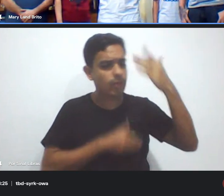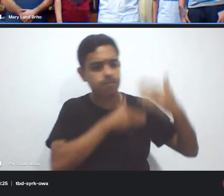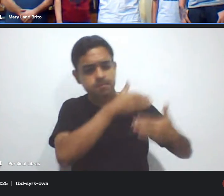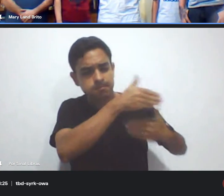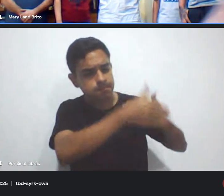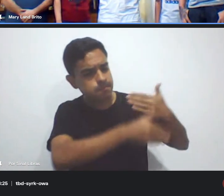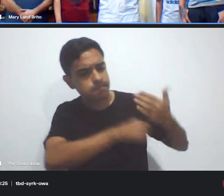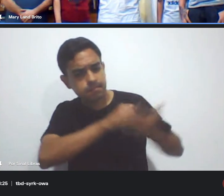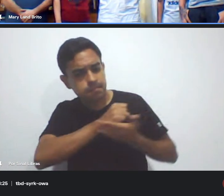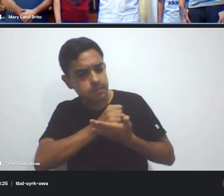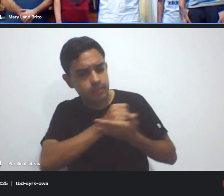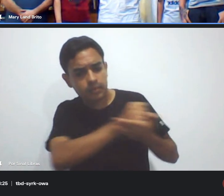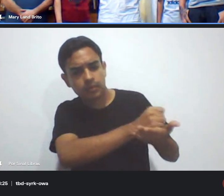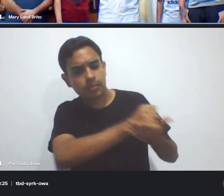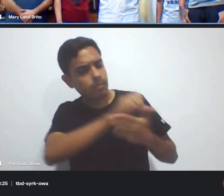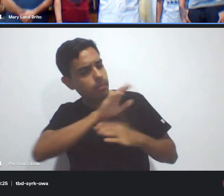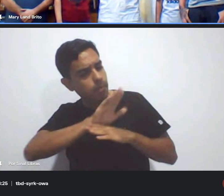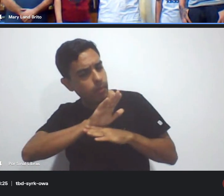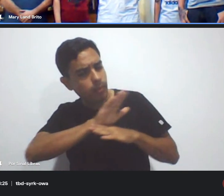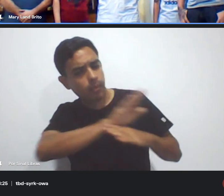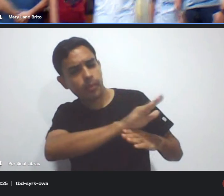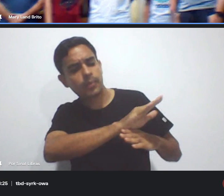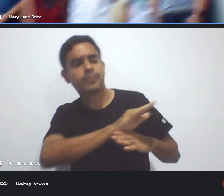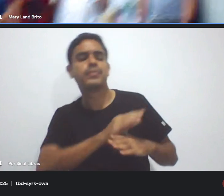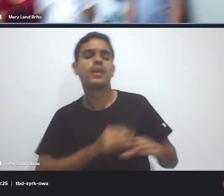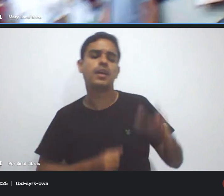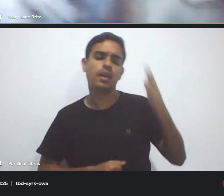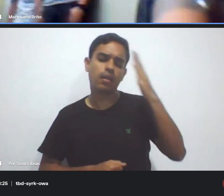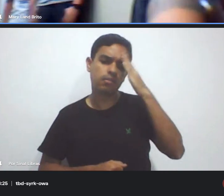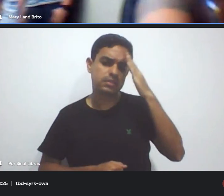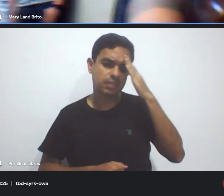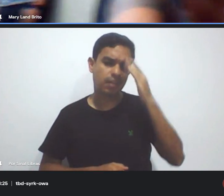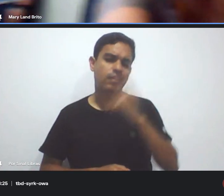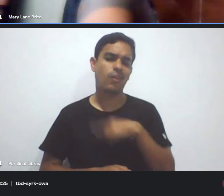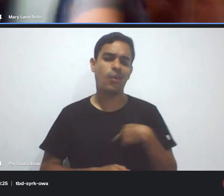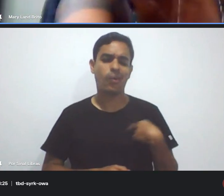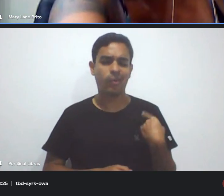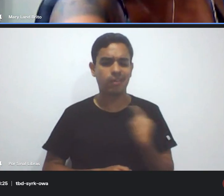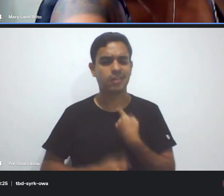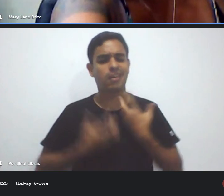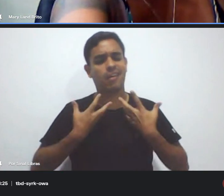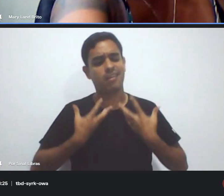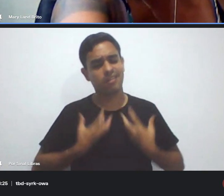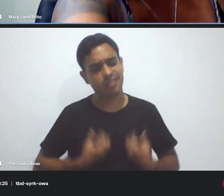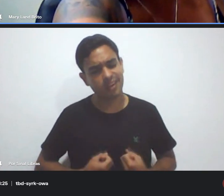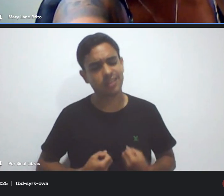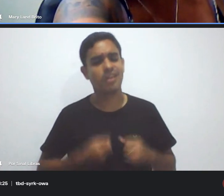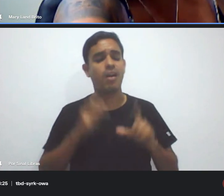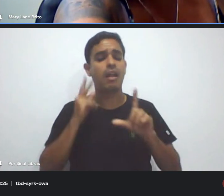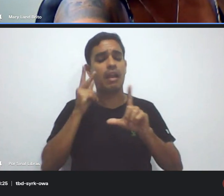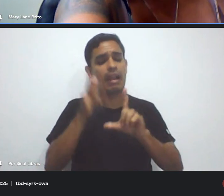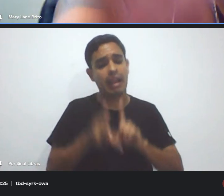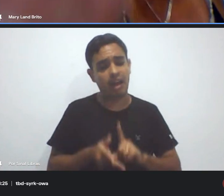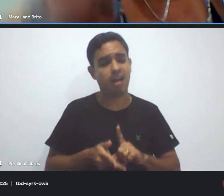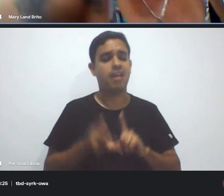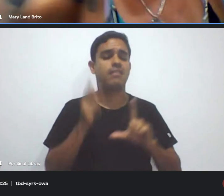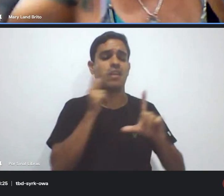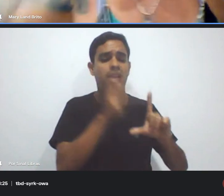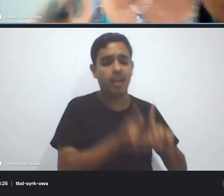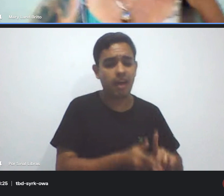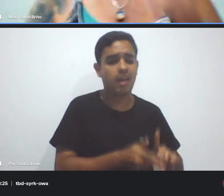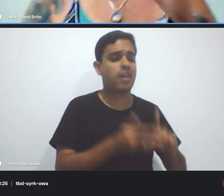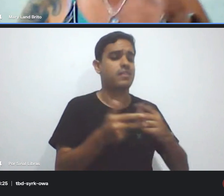A informação é que a gente... Eu sei que é cansativo, algumas pessoas até colocam, para que tanta live? Por que, que não faz tudo num dia só e resolve